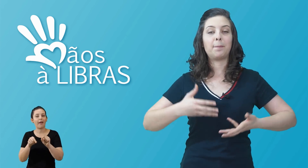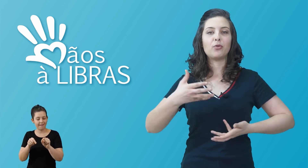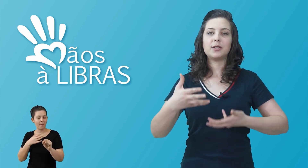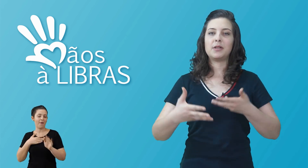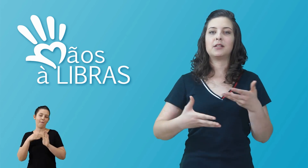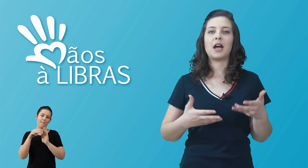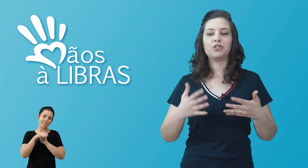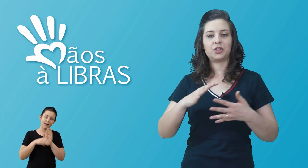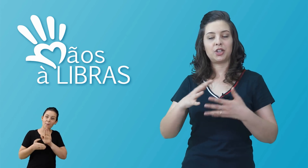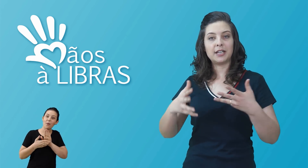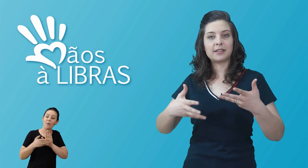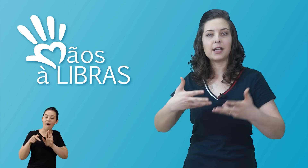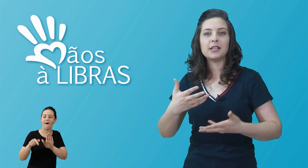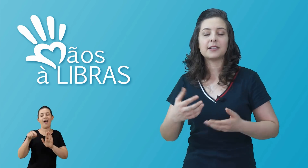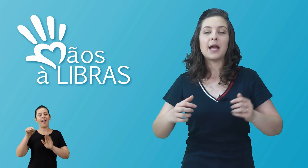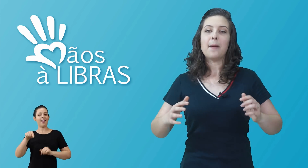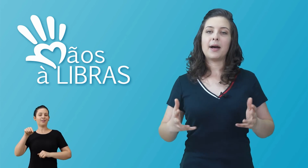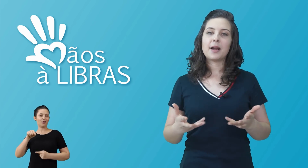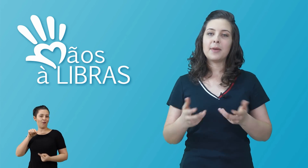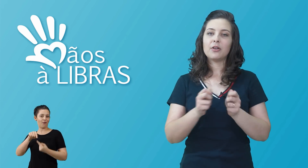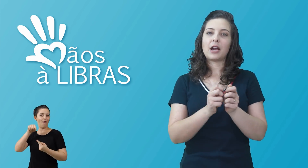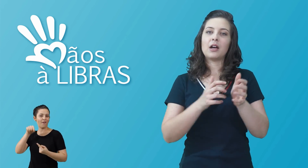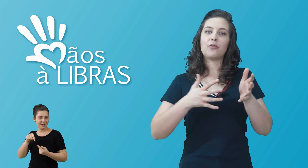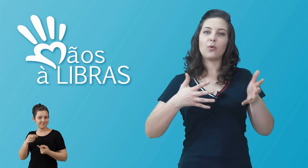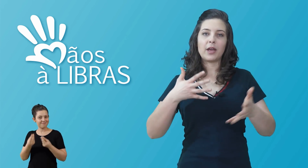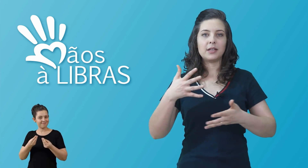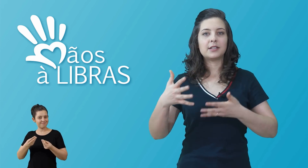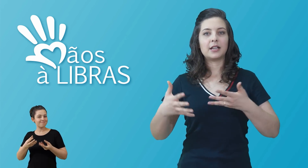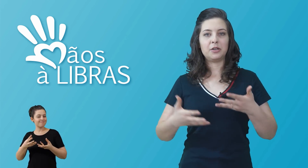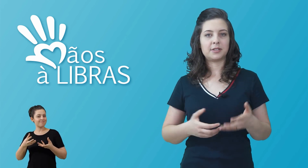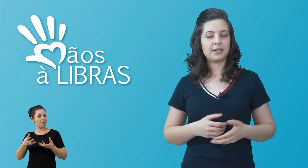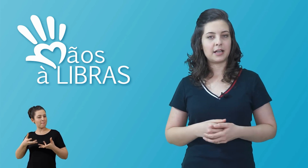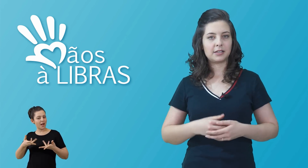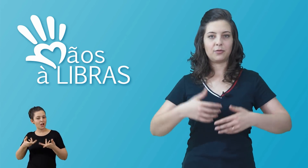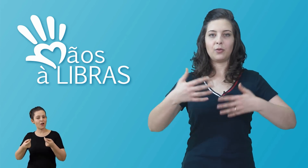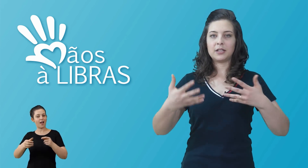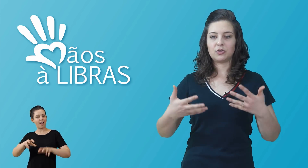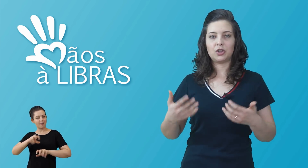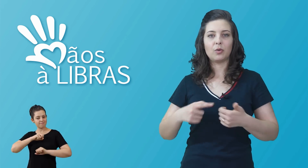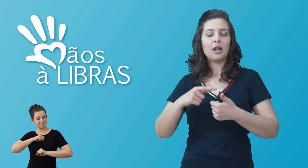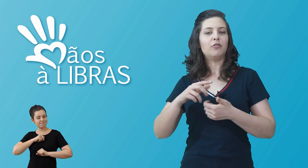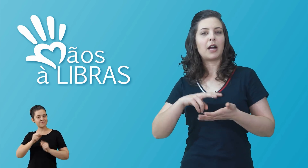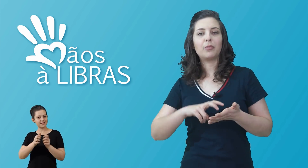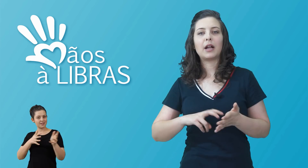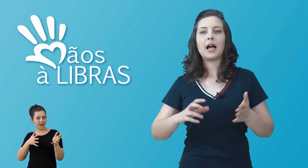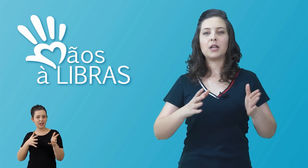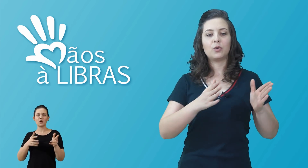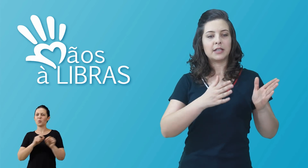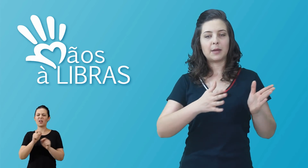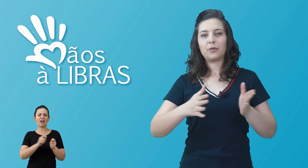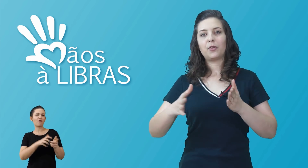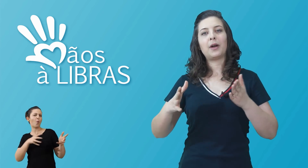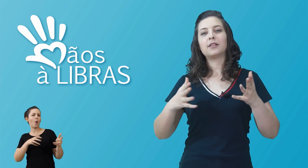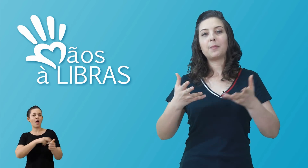isso, essa possibilidade de adquirir técnicas para melhorar a fluência na língua de sinais. Essa fluência, eu digo,